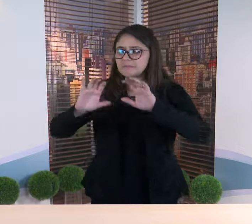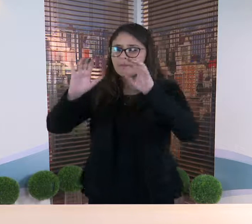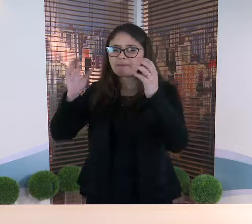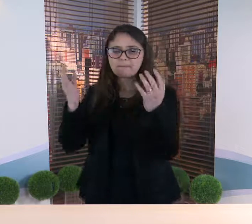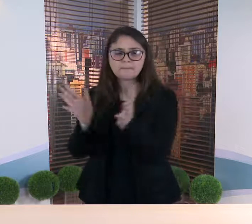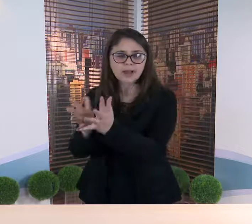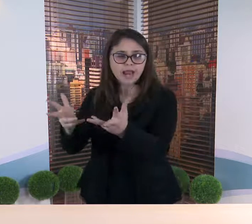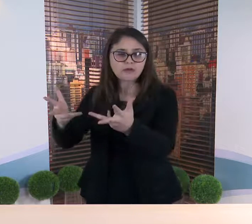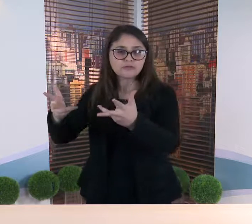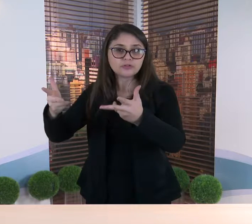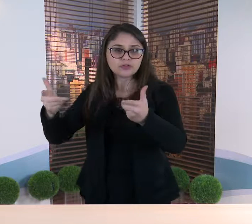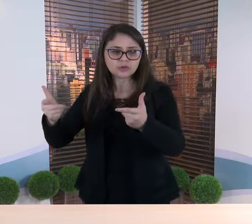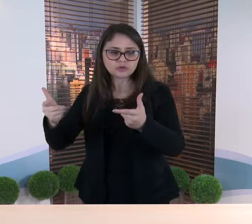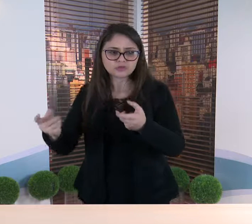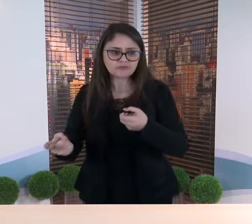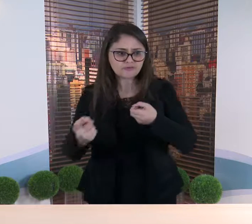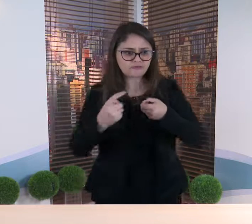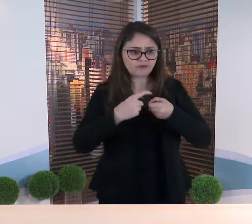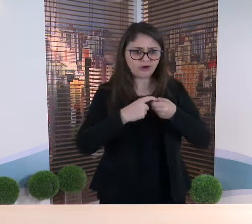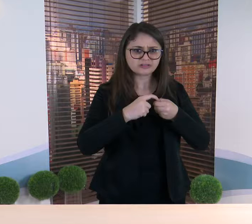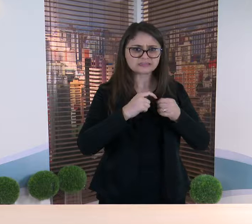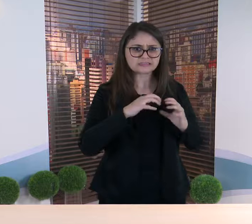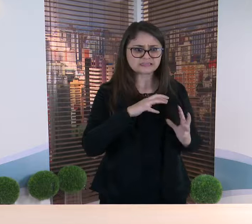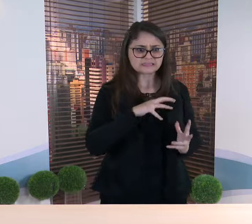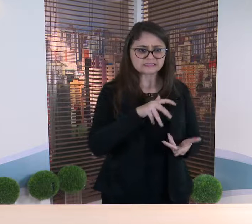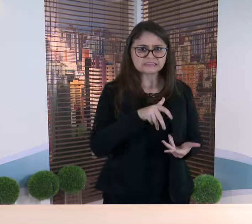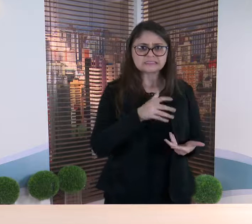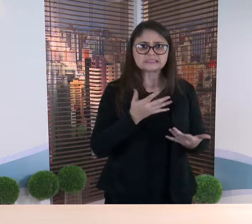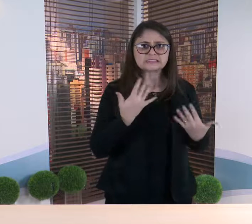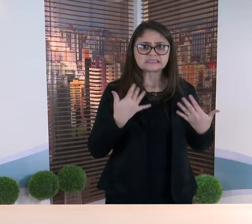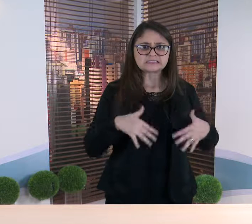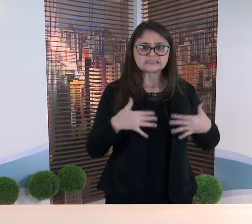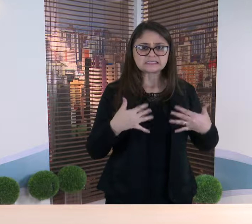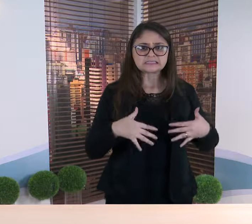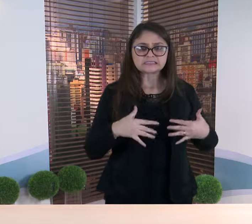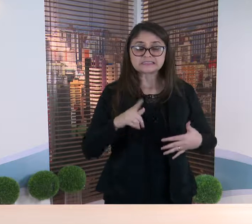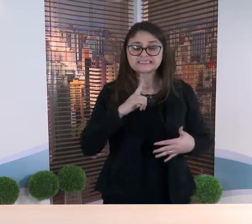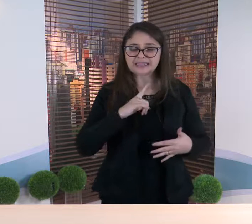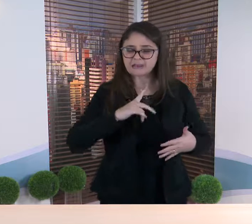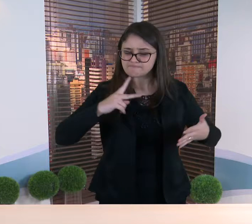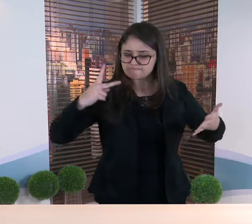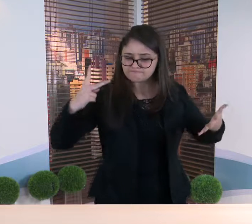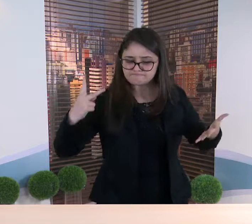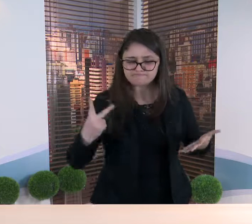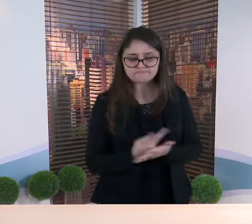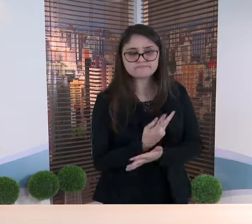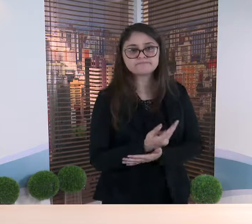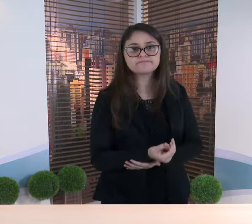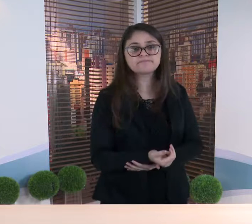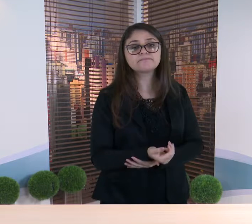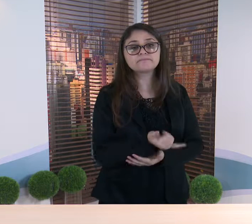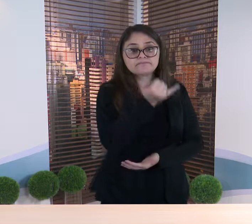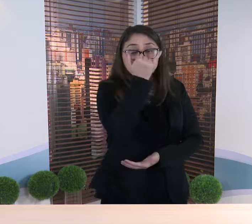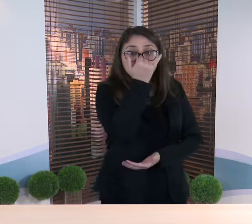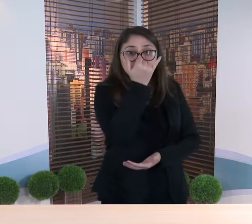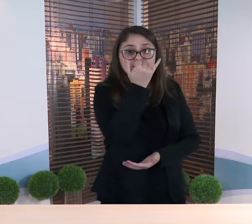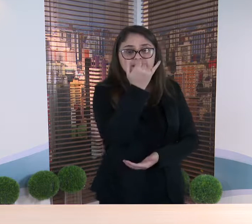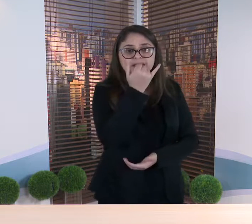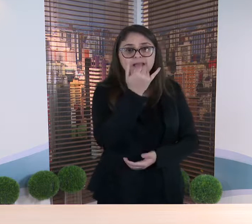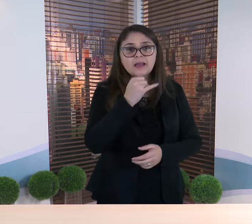para a Terra, ela nos apresenta a descrição de notícias trágicas devidas a causas históricas